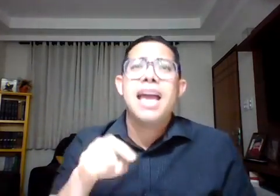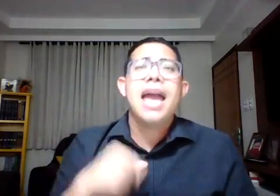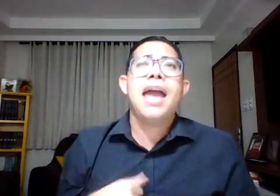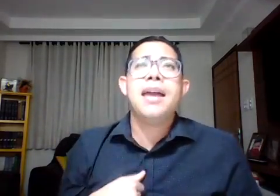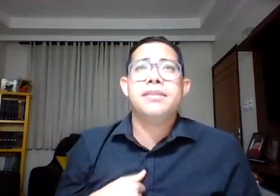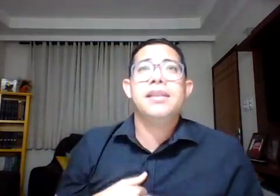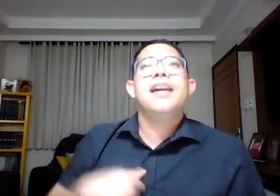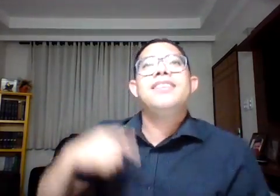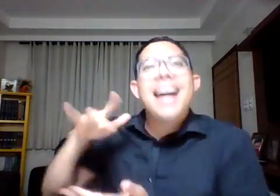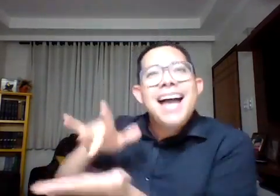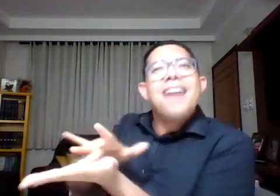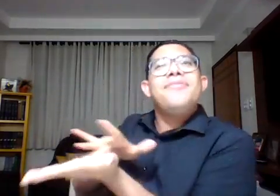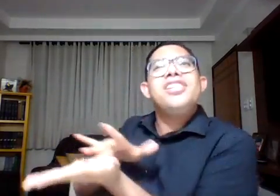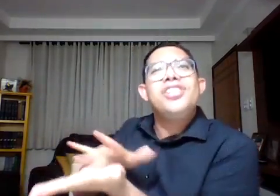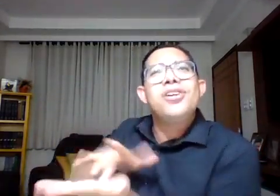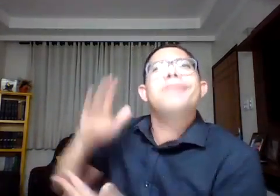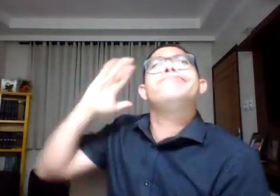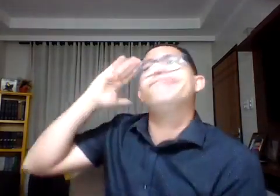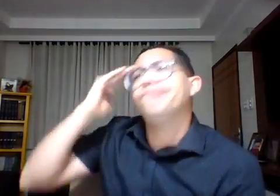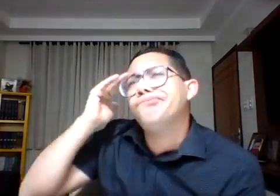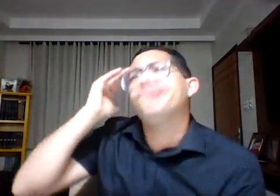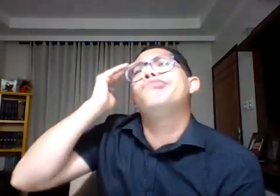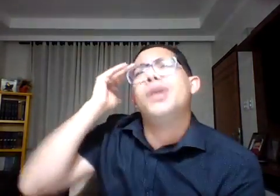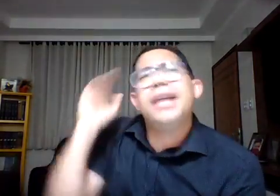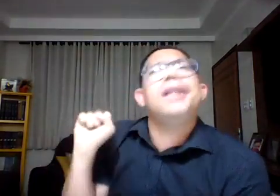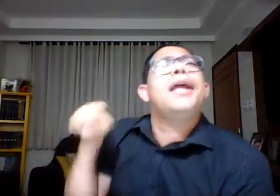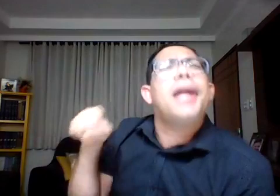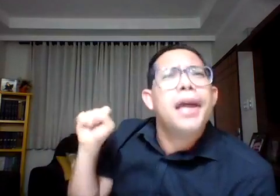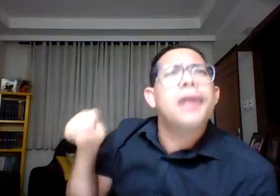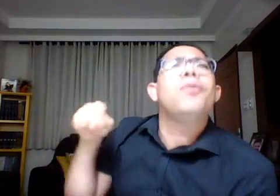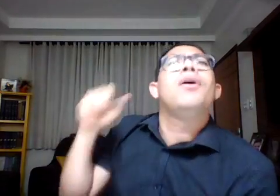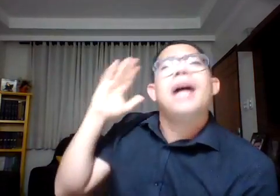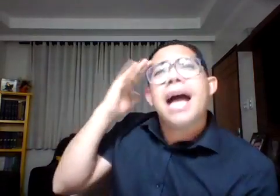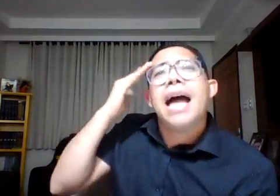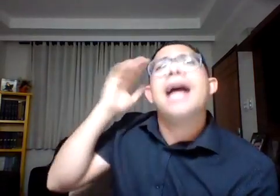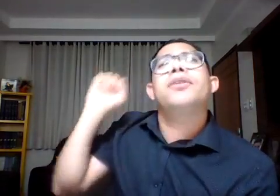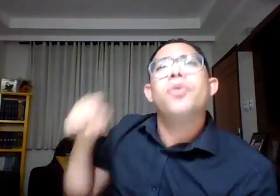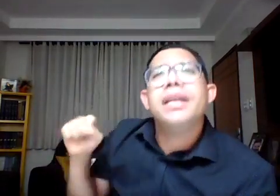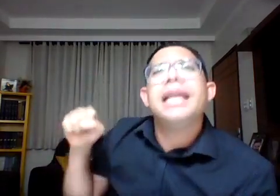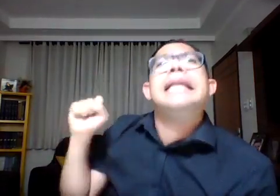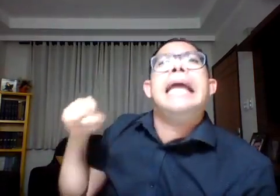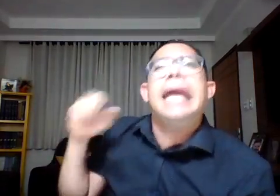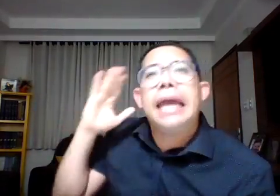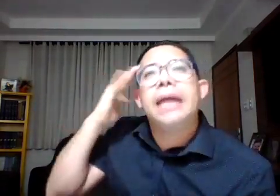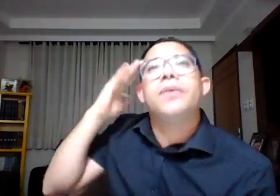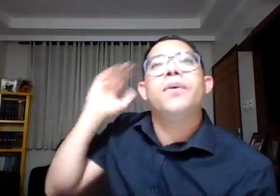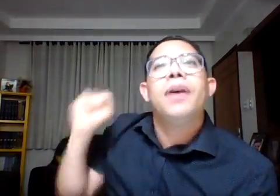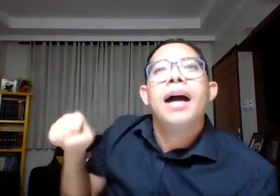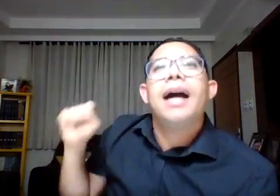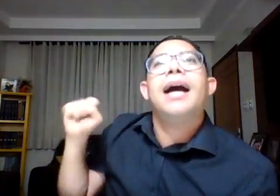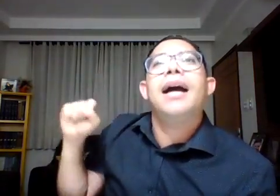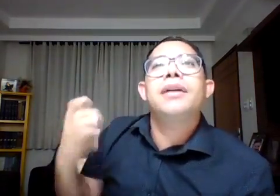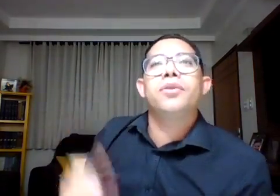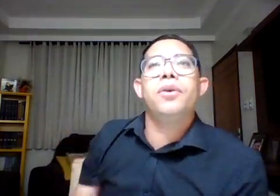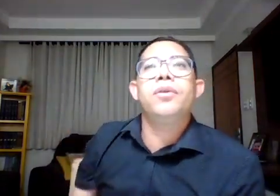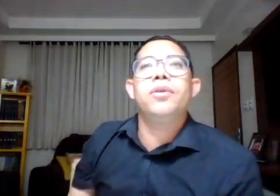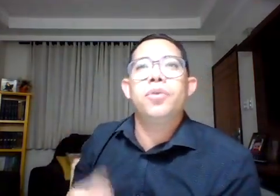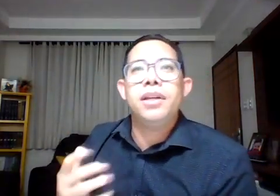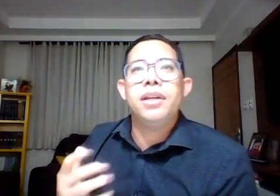é esse. De fingir, tô entendendo. Tô entendendo. Tô